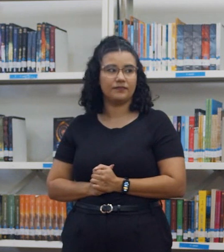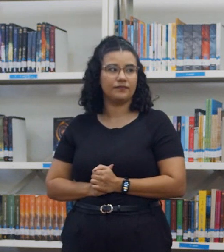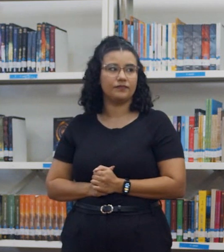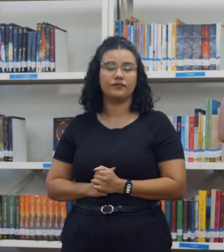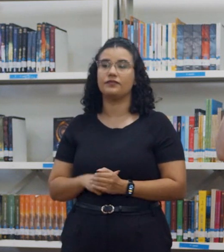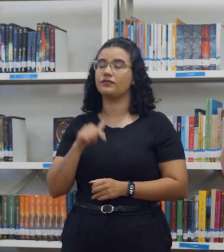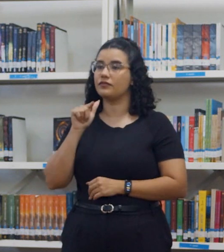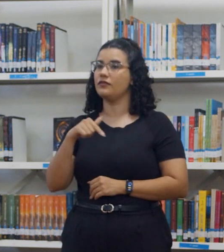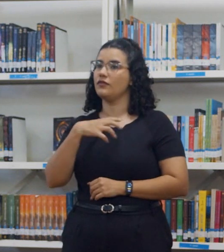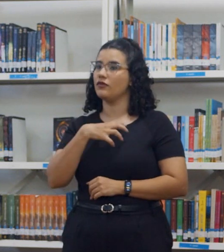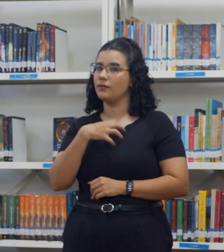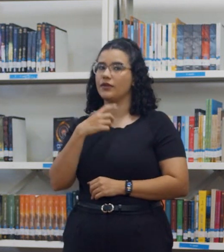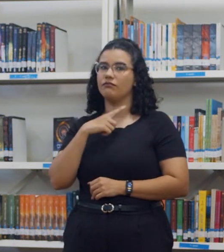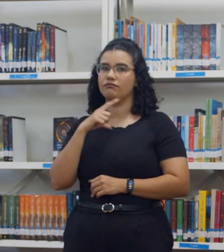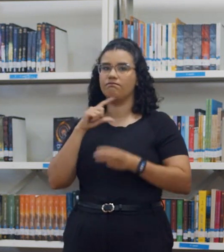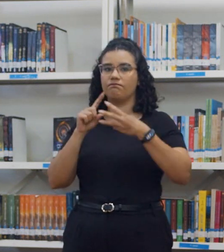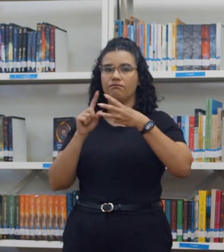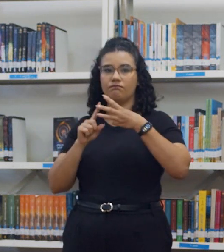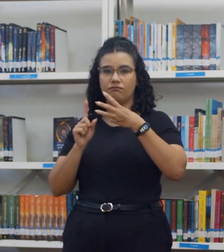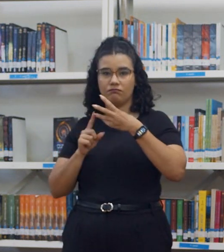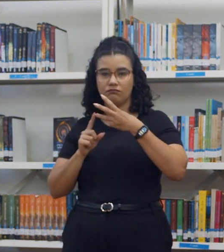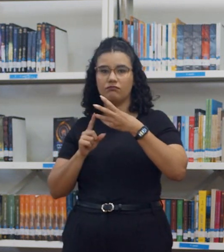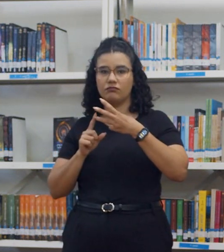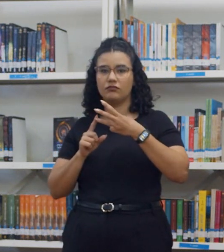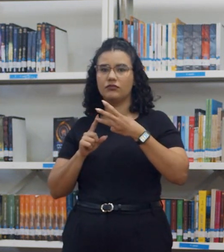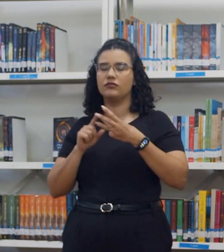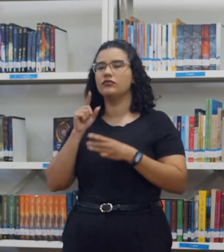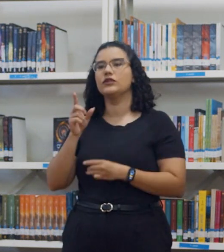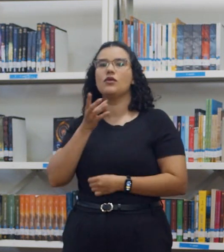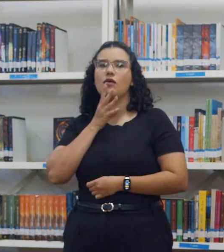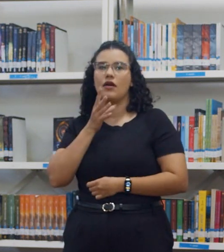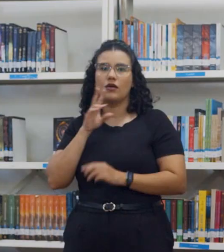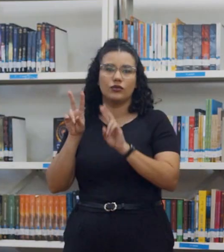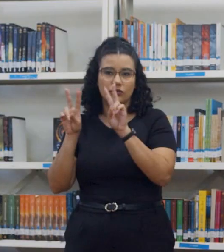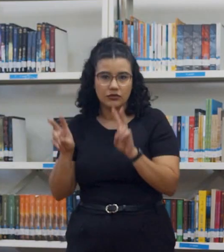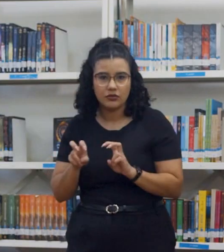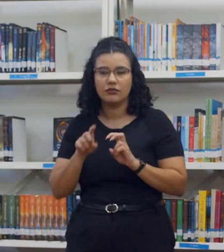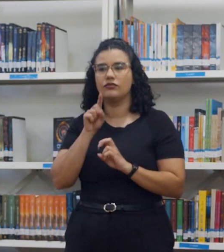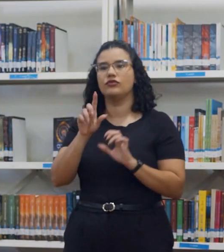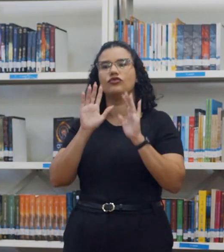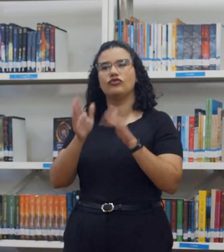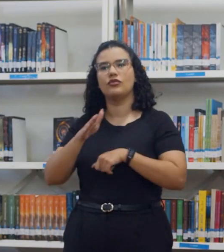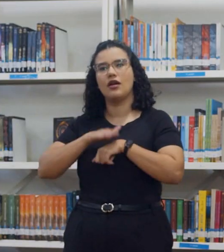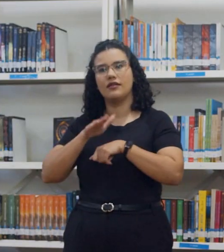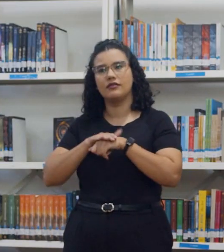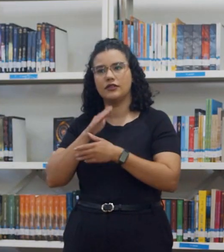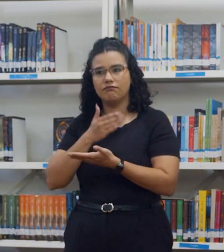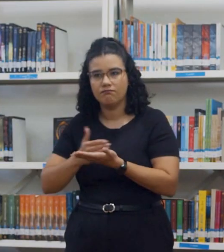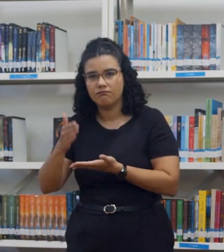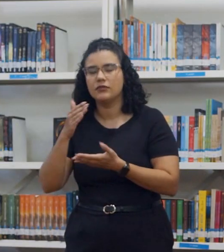Nesse formato desses 3 pontos, você conhece o tema, você já fez a sua